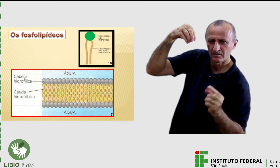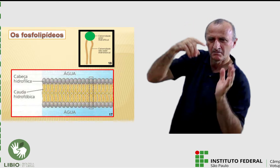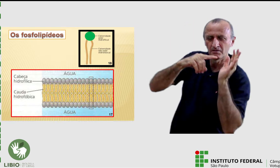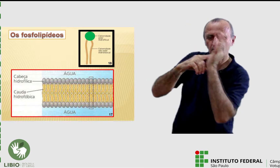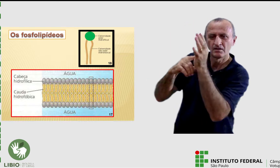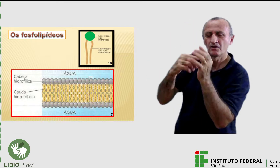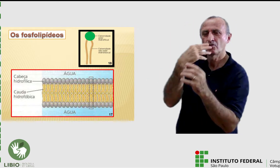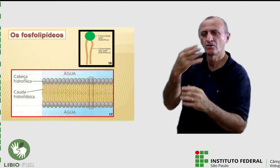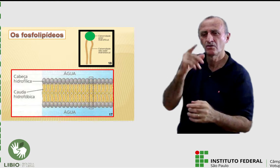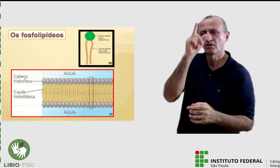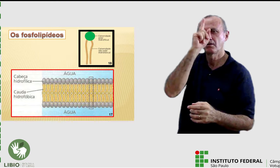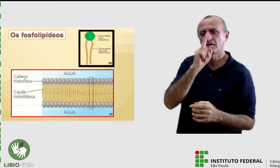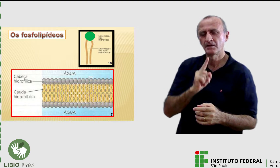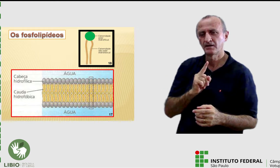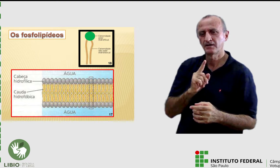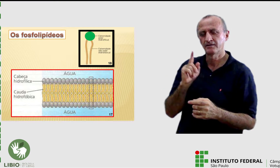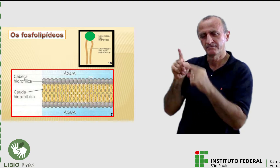amarelo. Observe.